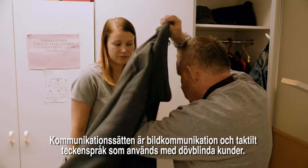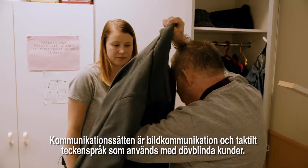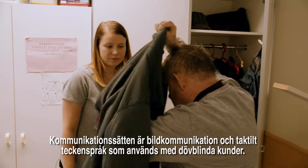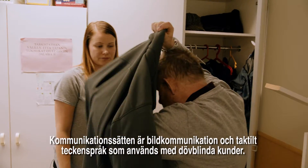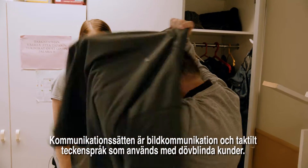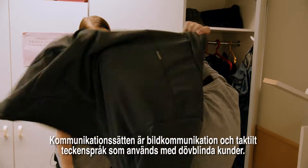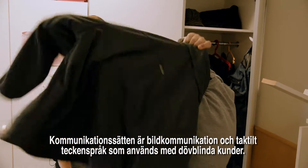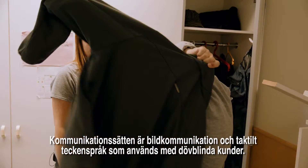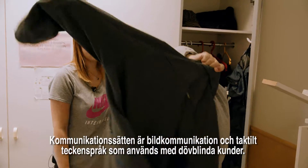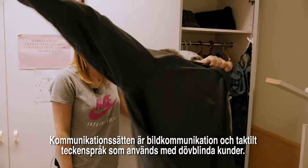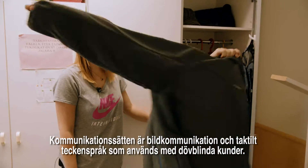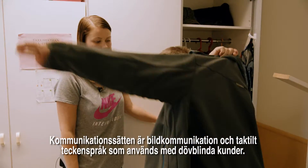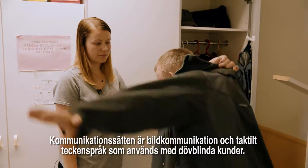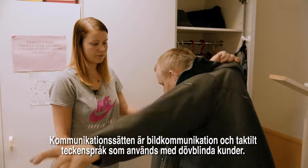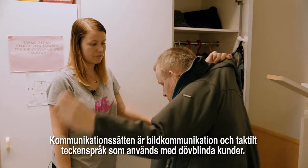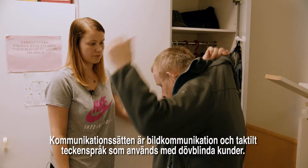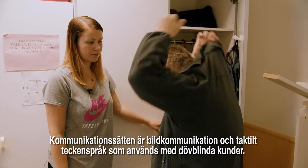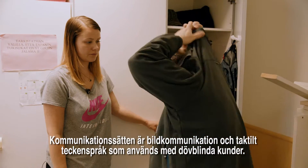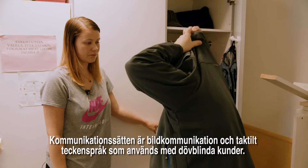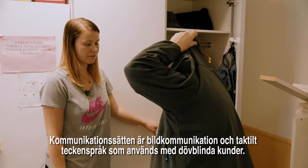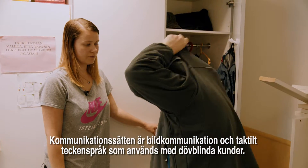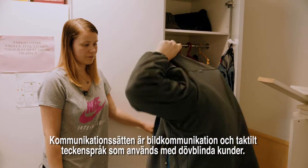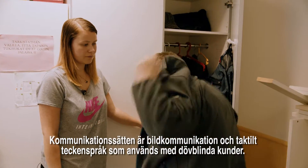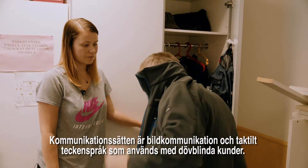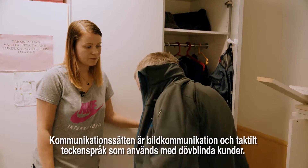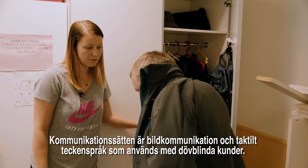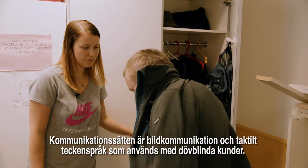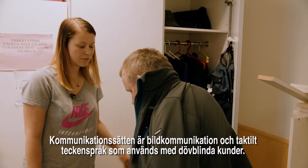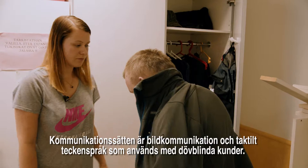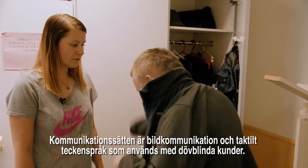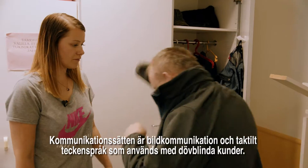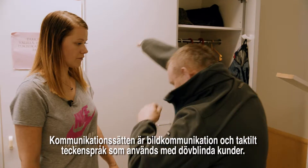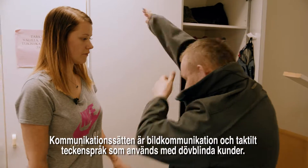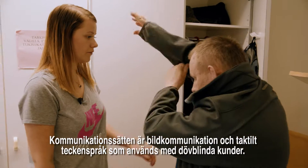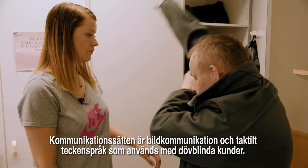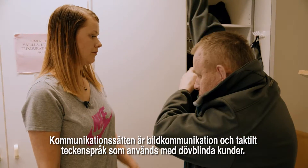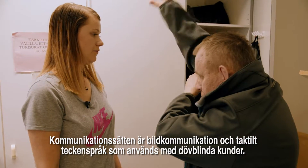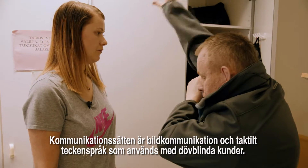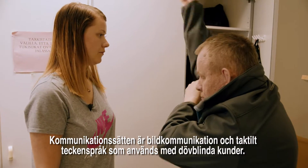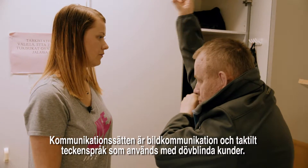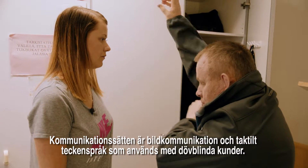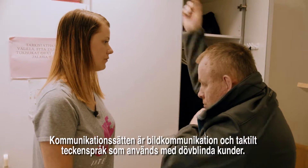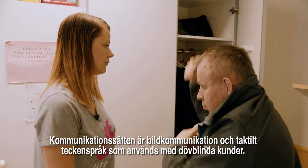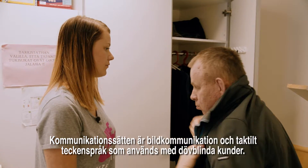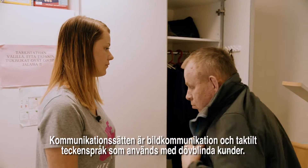Kommunikointitavat, mitä voi käyttää, niin on tietenkin kuvakommunikaatio. Sitten on taktiiliviittomakieli, mitä käytetään